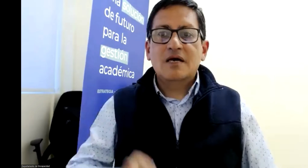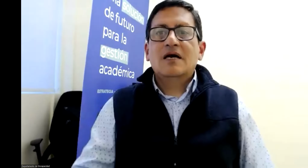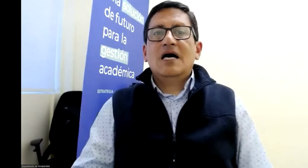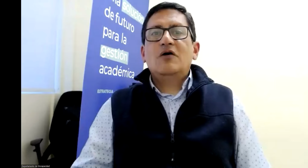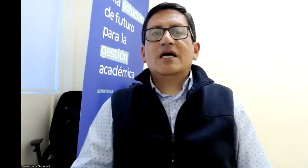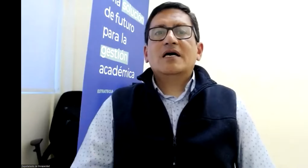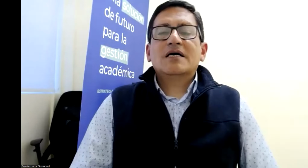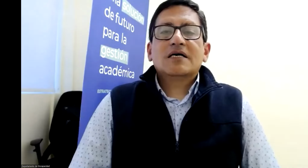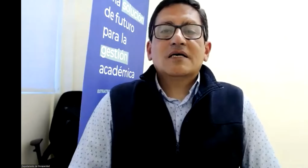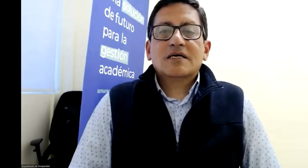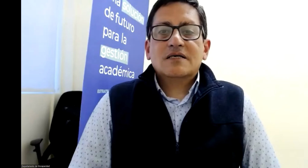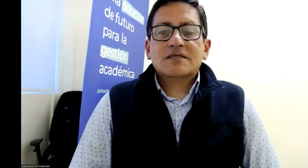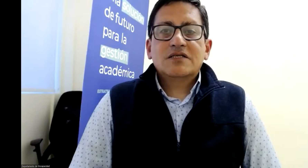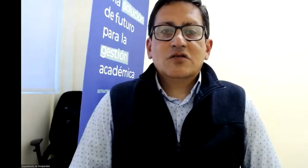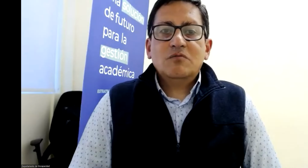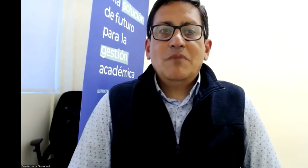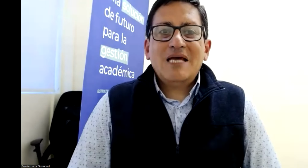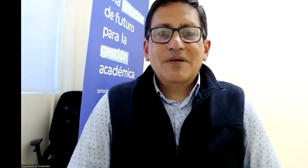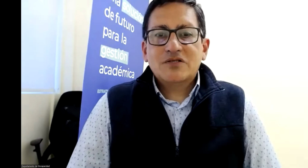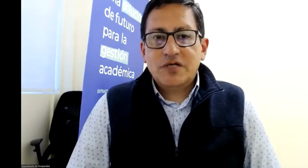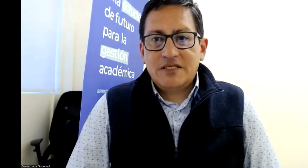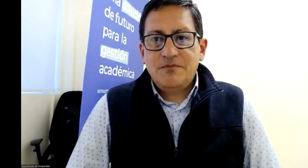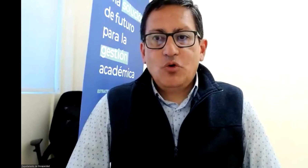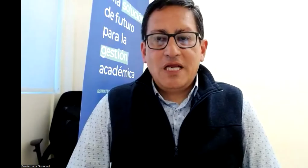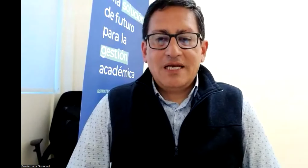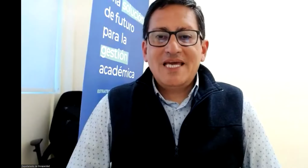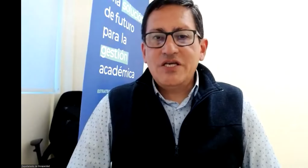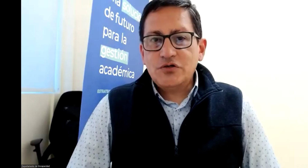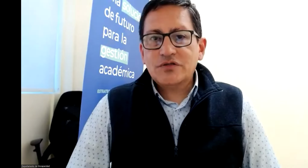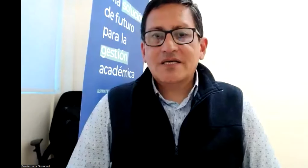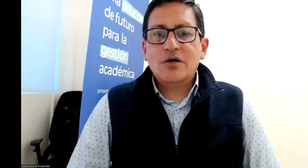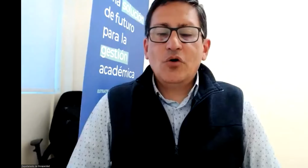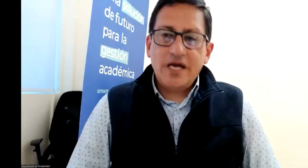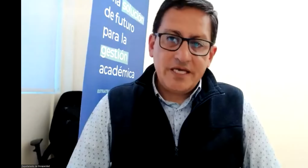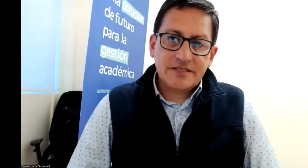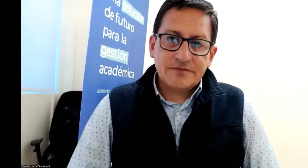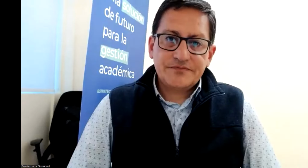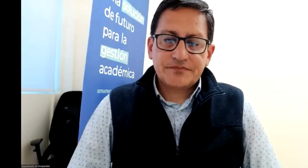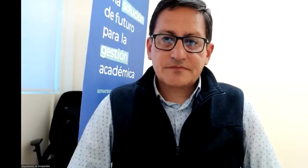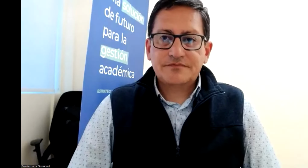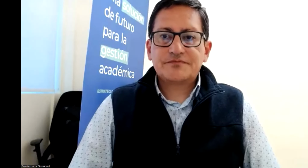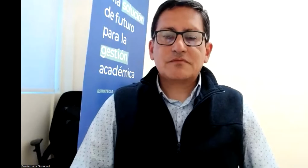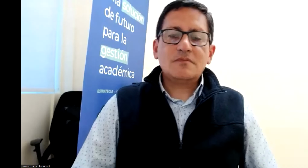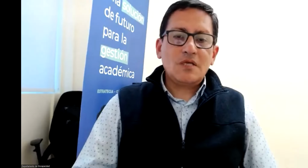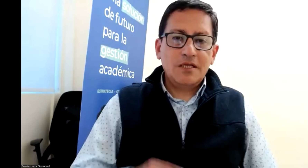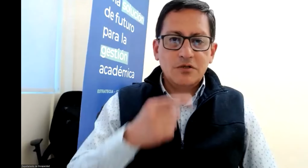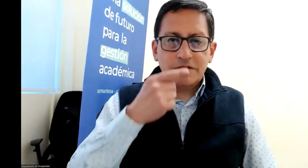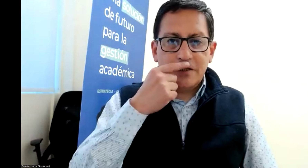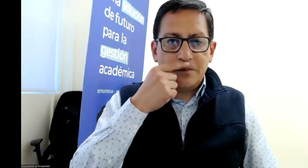ahora si son varias personas en plural ellos o ellas entonces digo